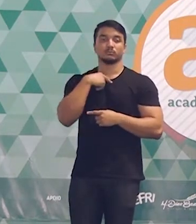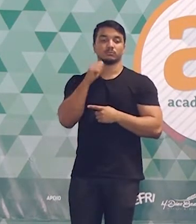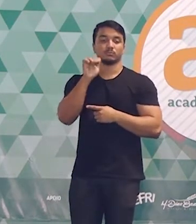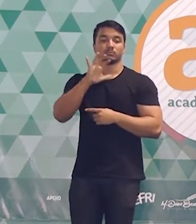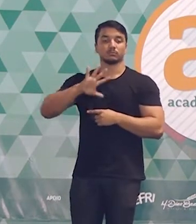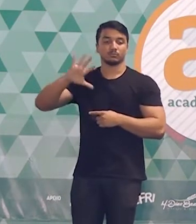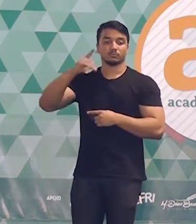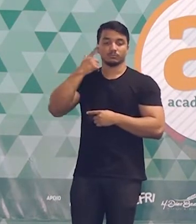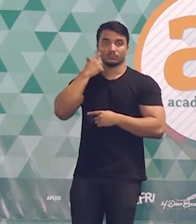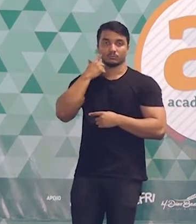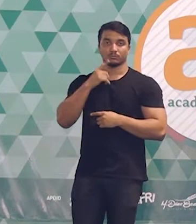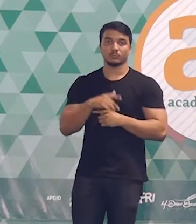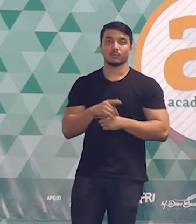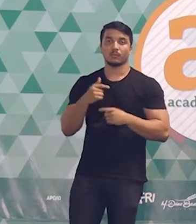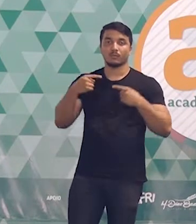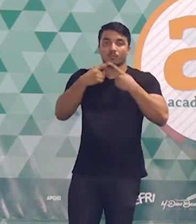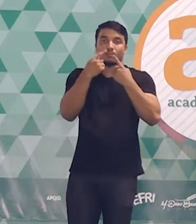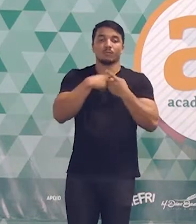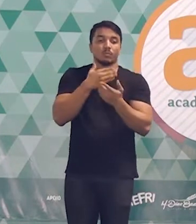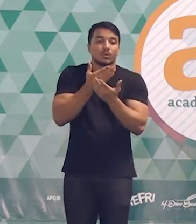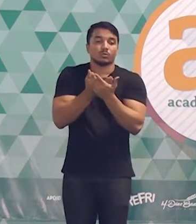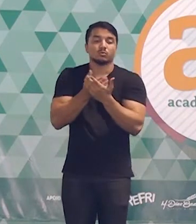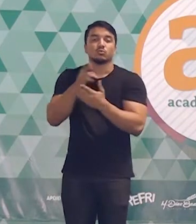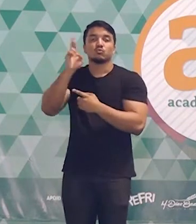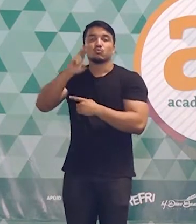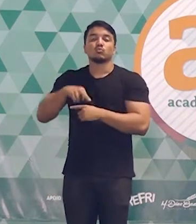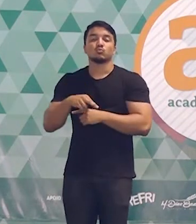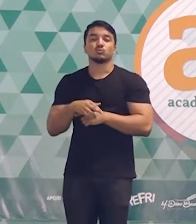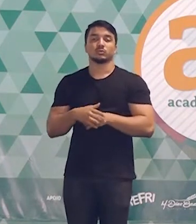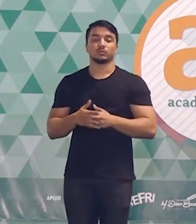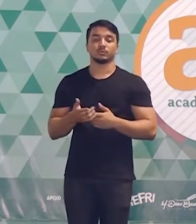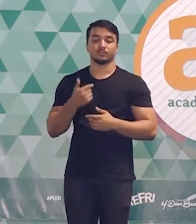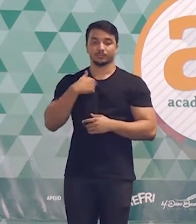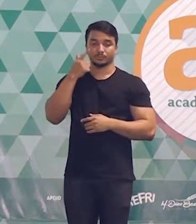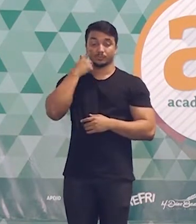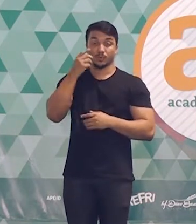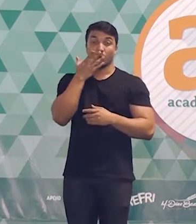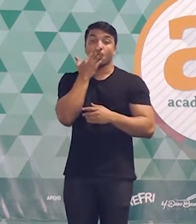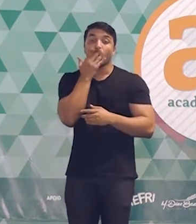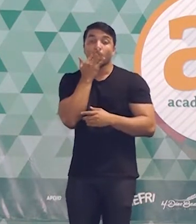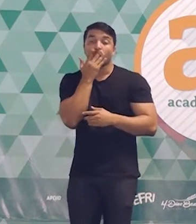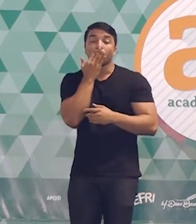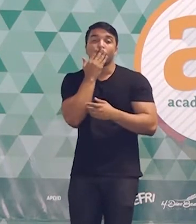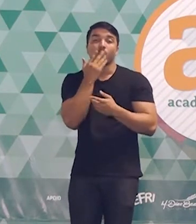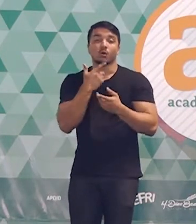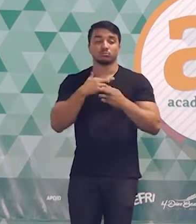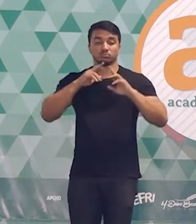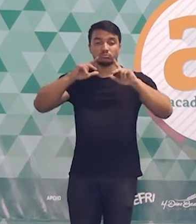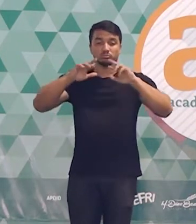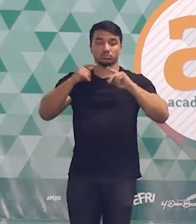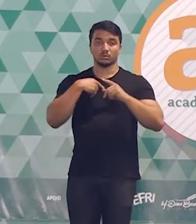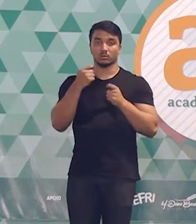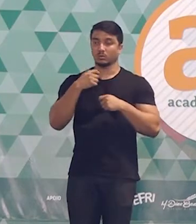no telão, a estudante russa. Veja as cores, não sei se está